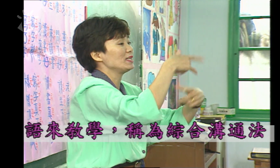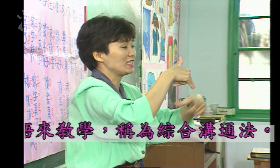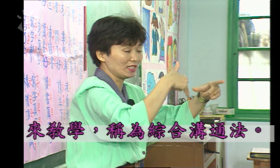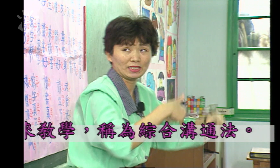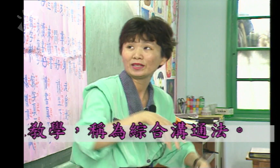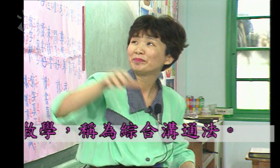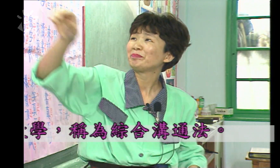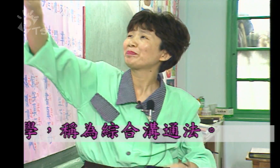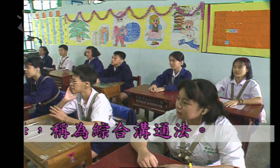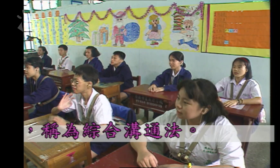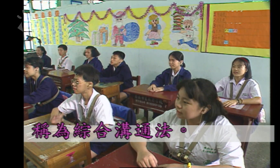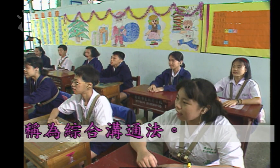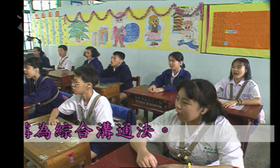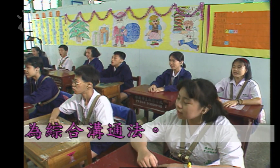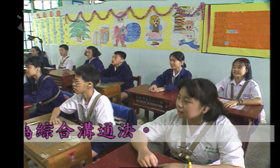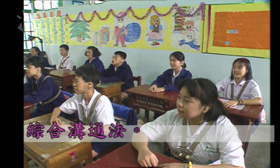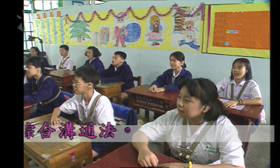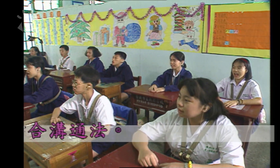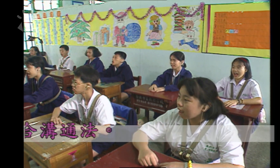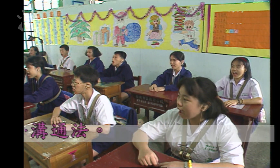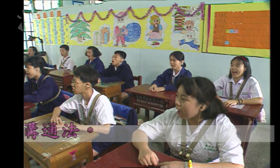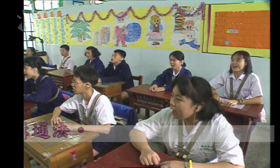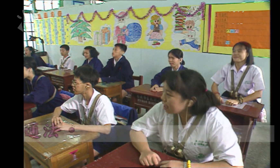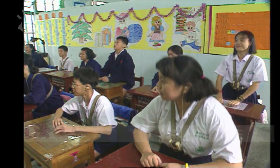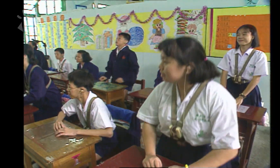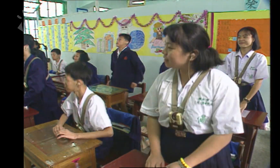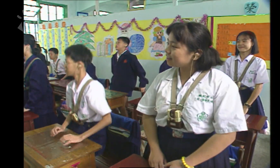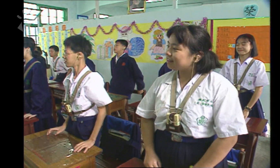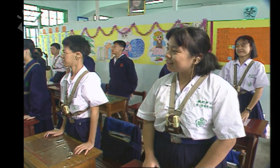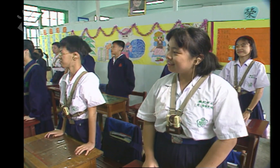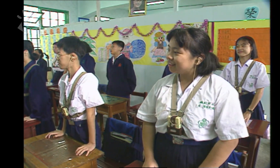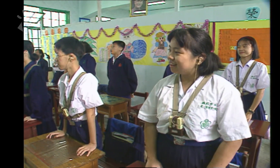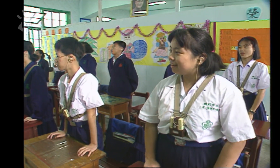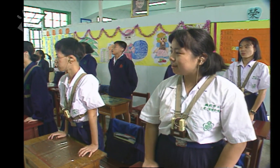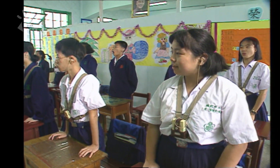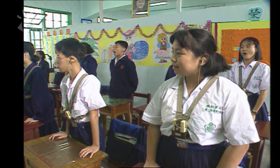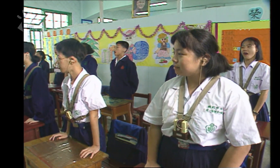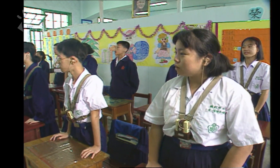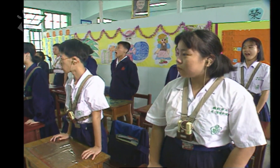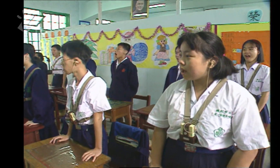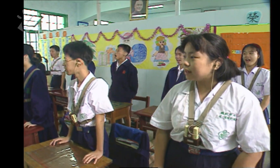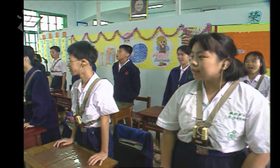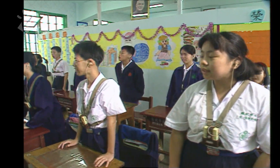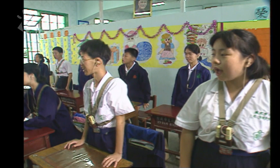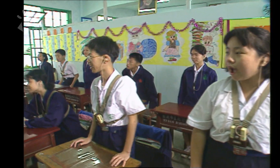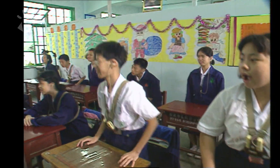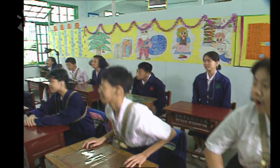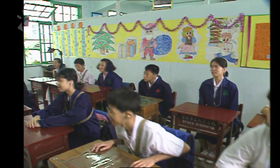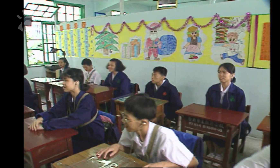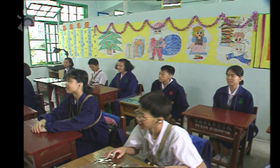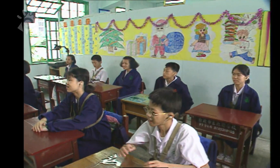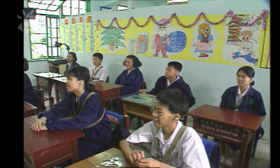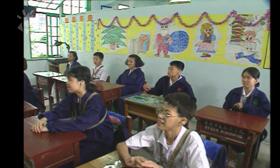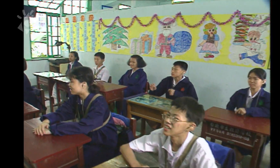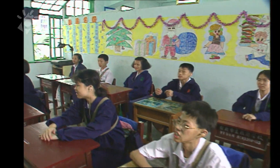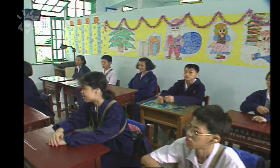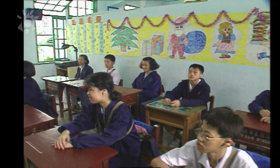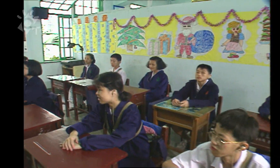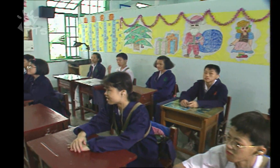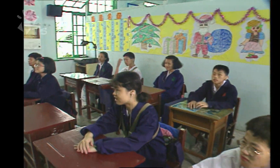习。站起来，坐下。好，这是一种命令